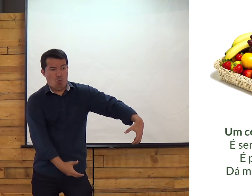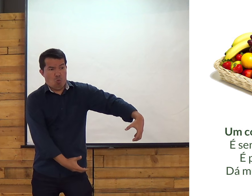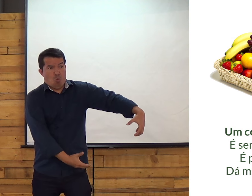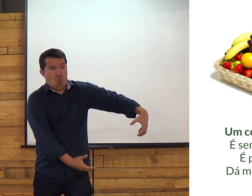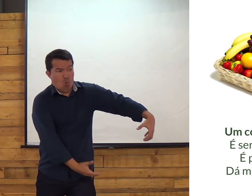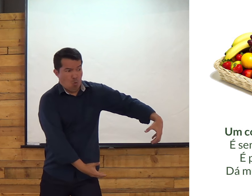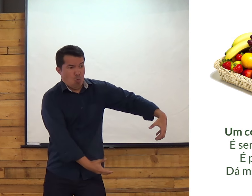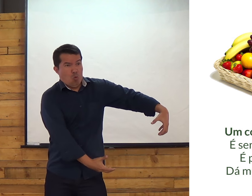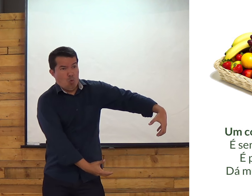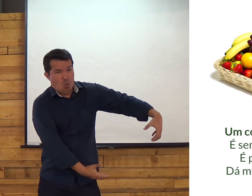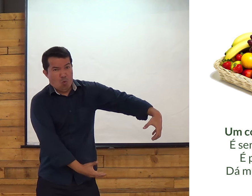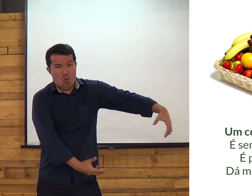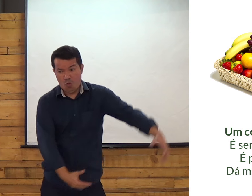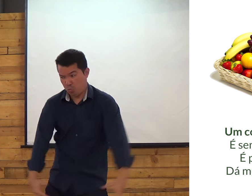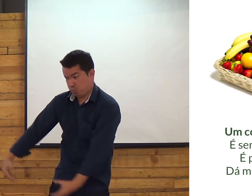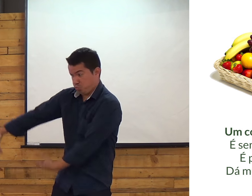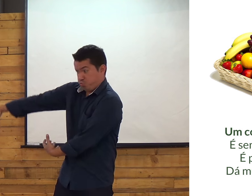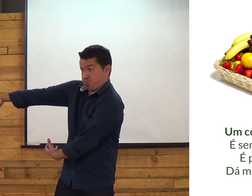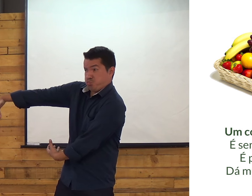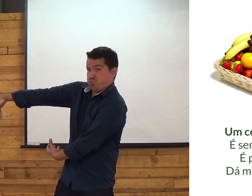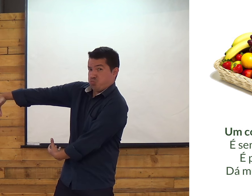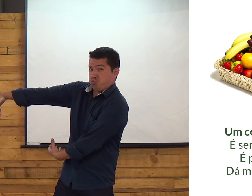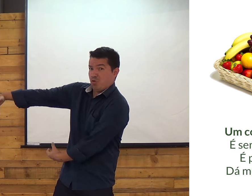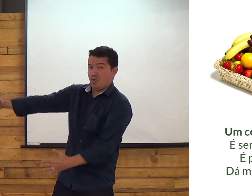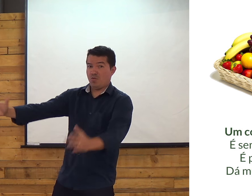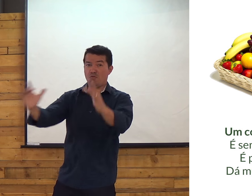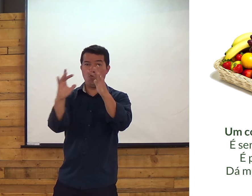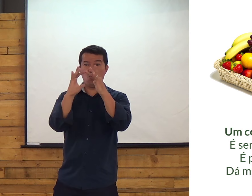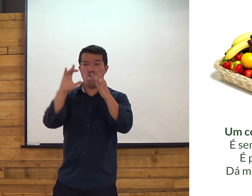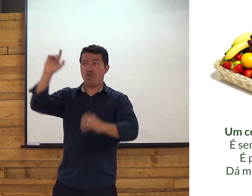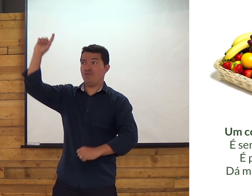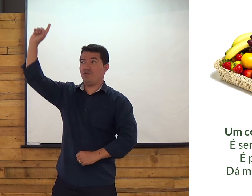que é? Muitas coisas, sabe? Uma